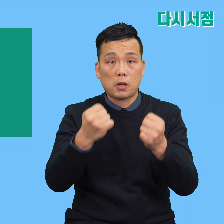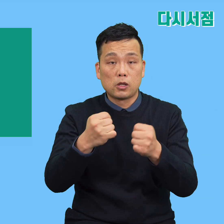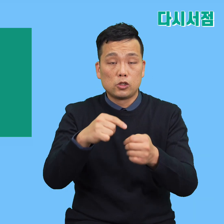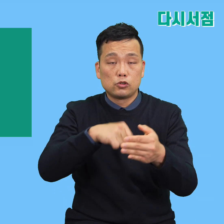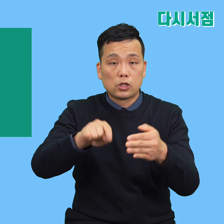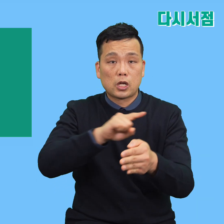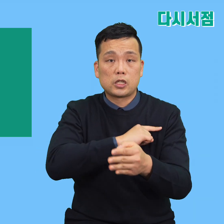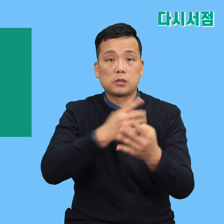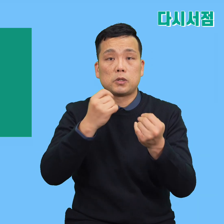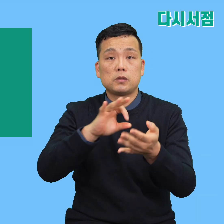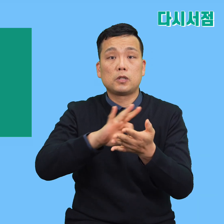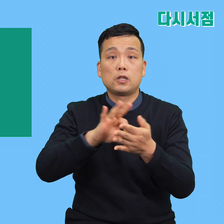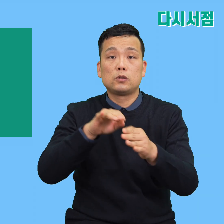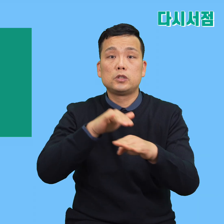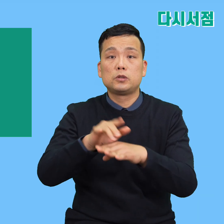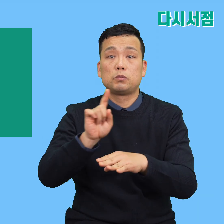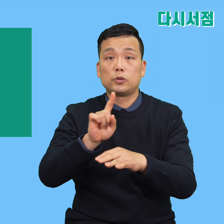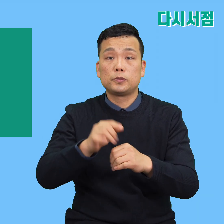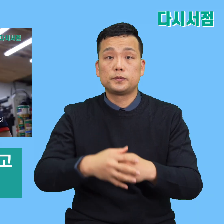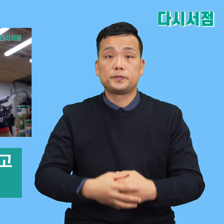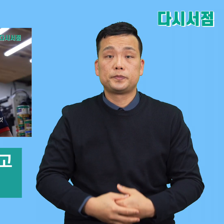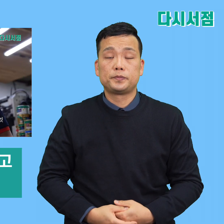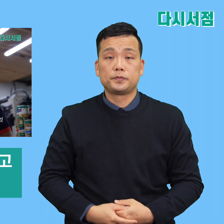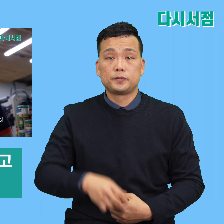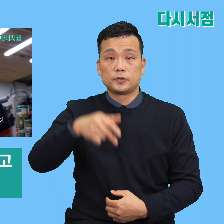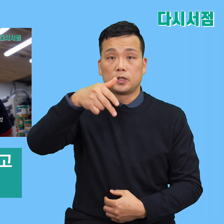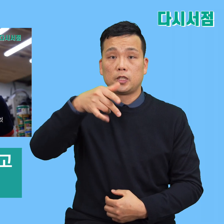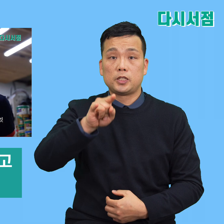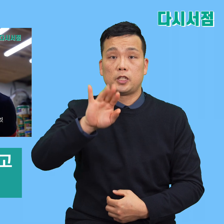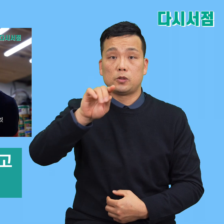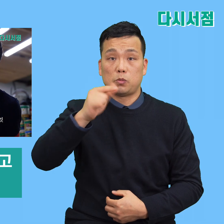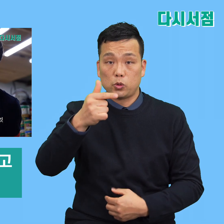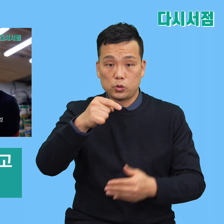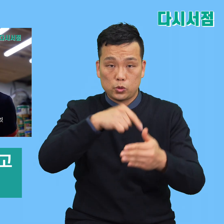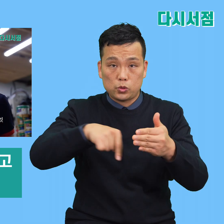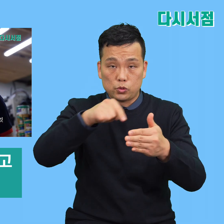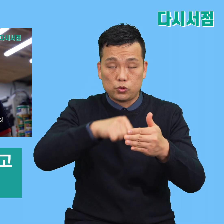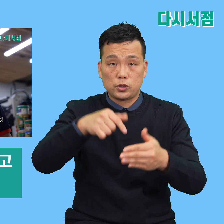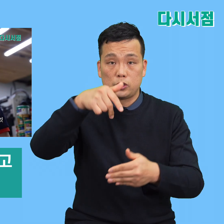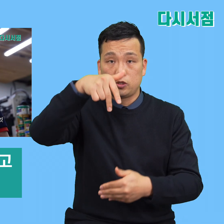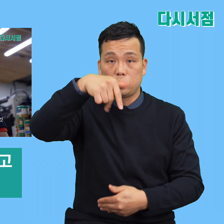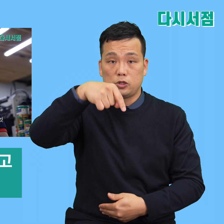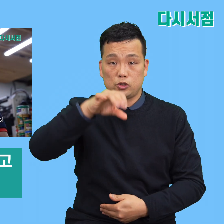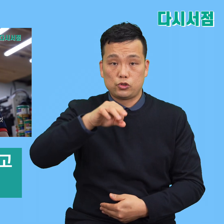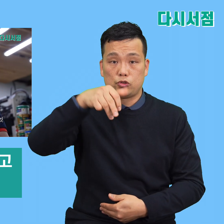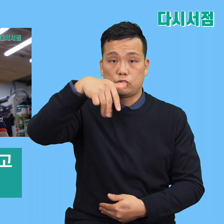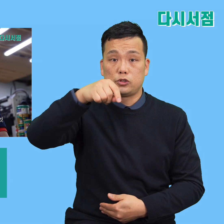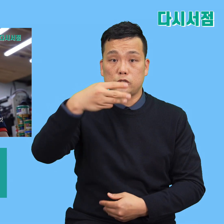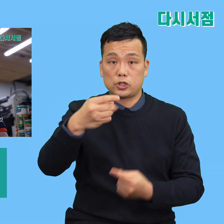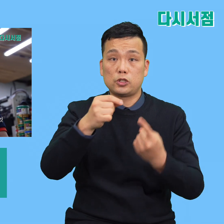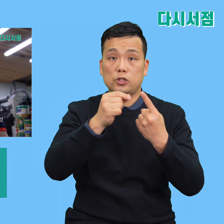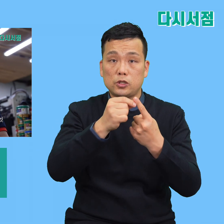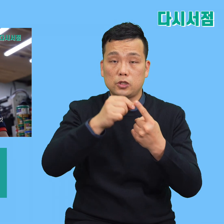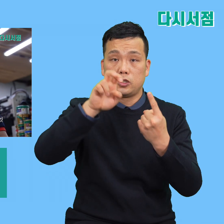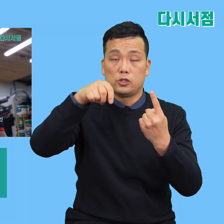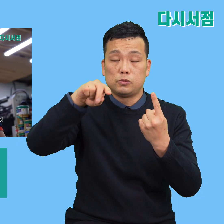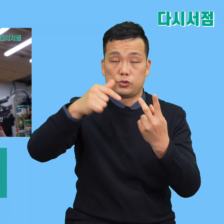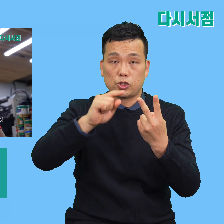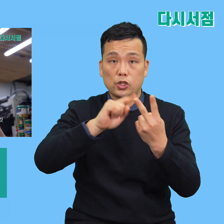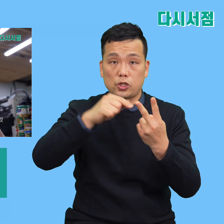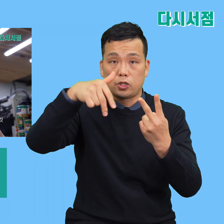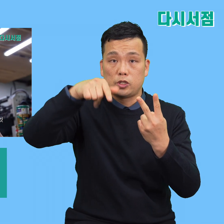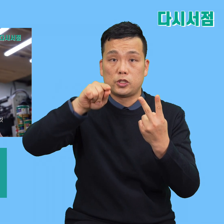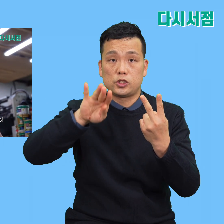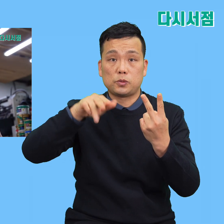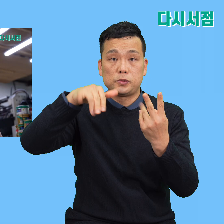많이 쓰이는 재본 방식은 뭔가요? 재본이 이제 중철 방식이 있고 무선 방식이 있고 그냥 접지만 하는 게 이제